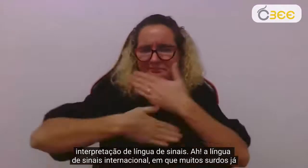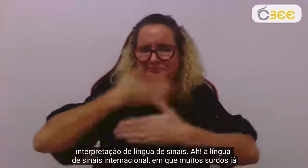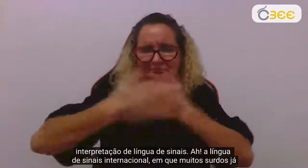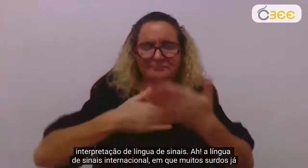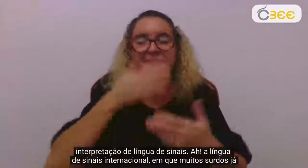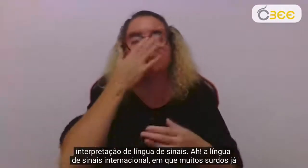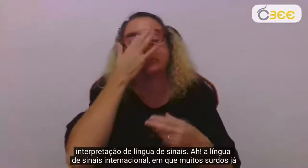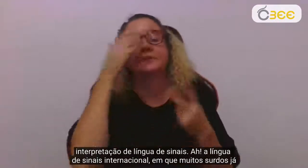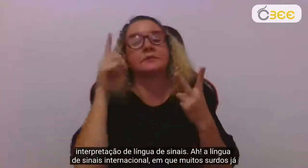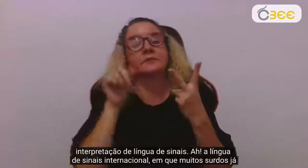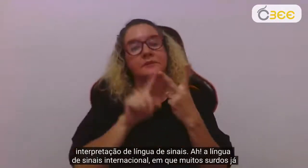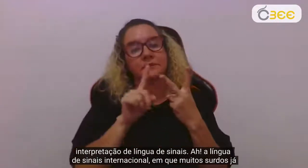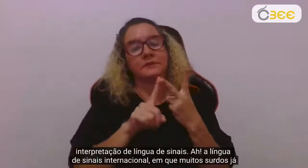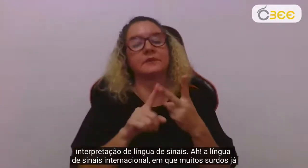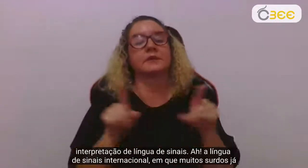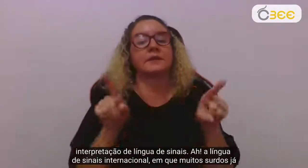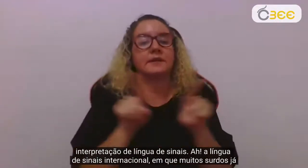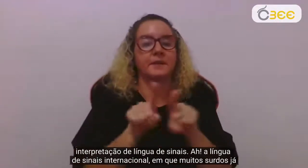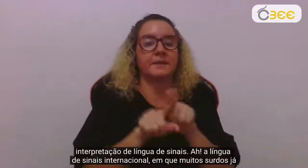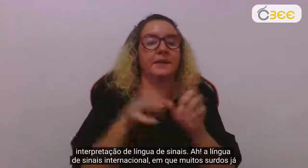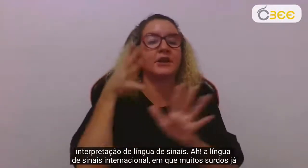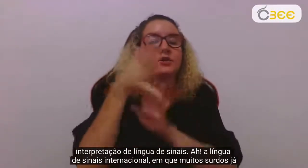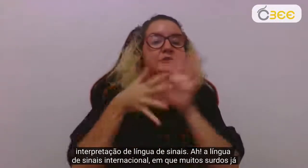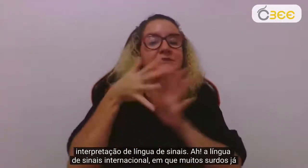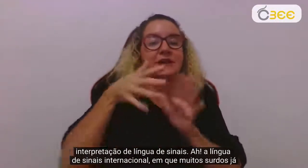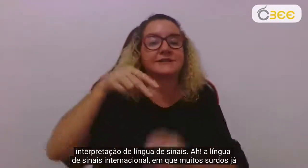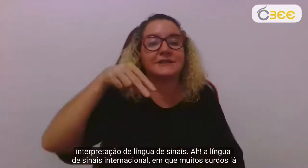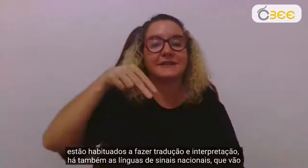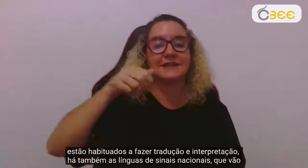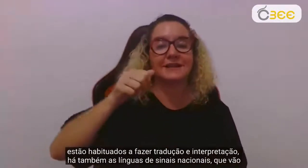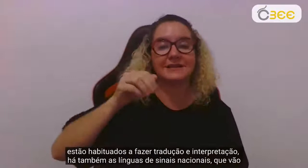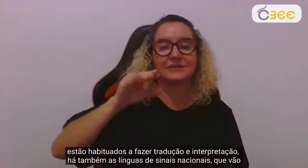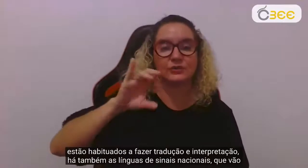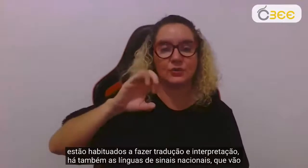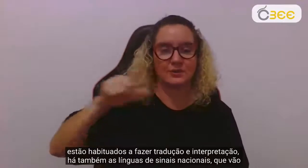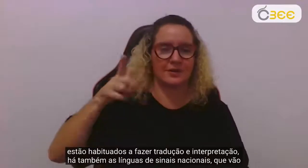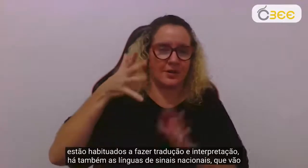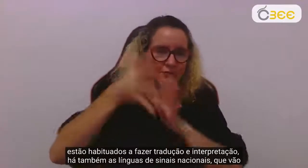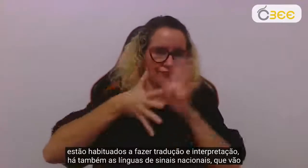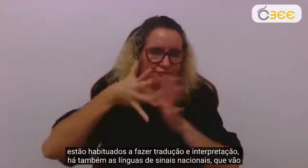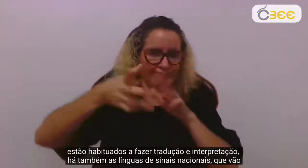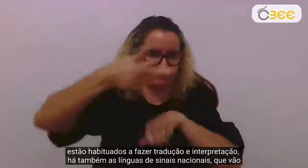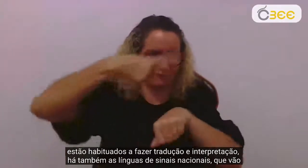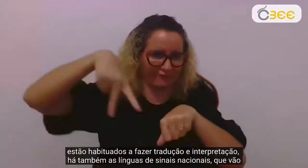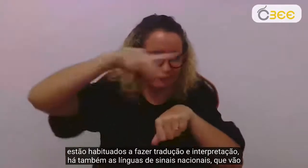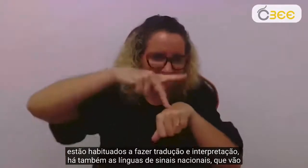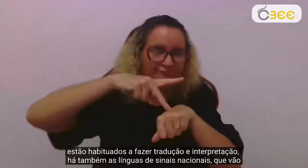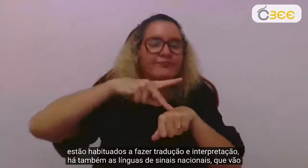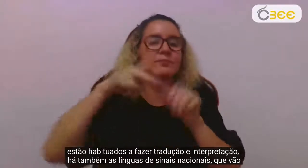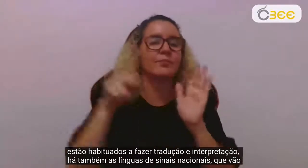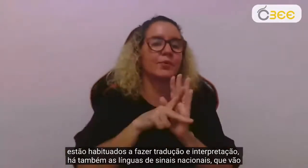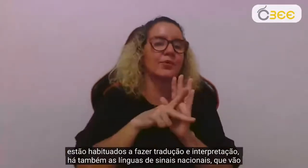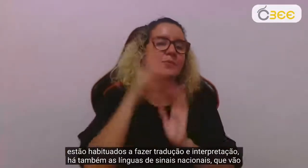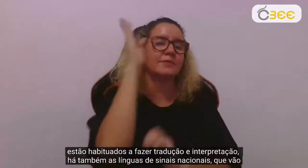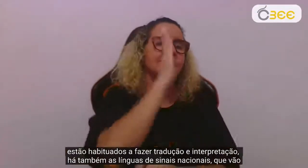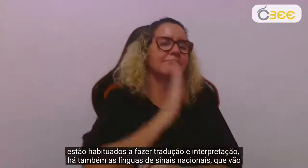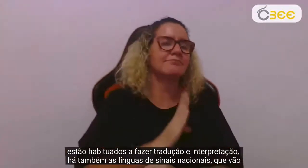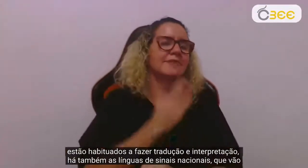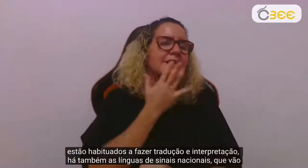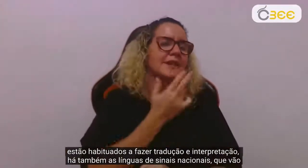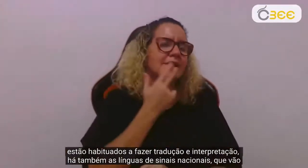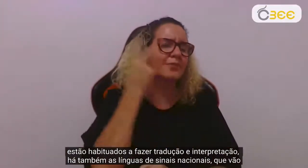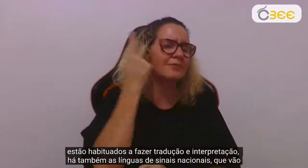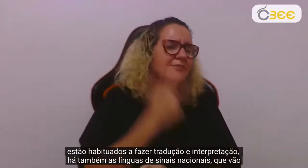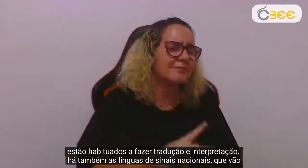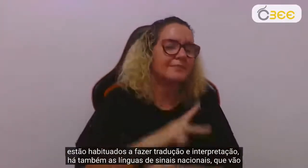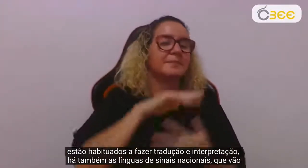A língua de sinais internacional, em que muitos surdos já estão habituados a fazer tradução e interpretação. Há